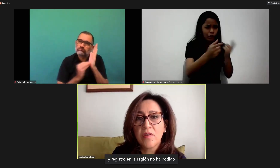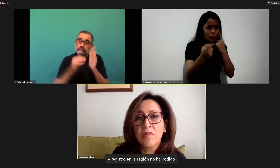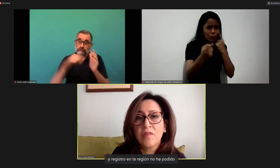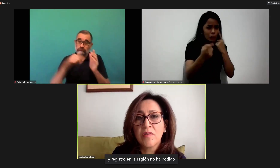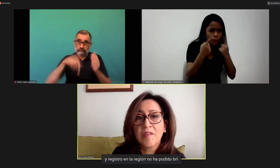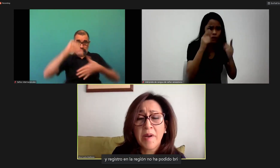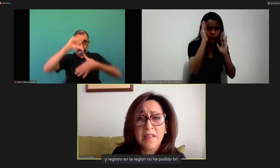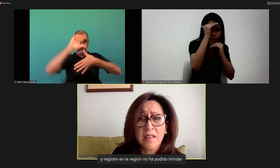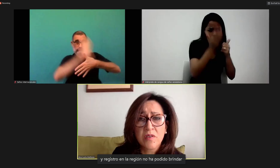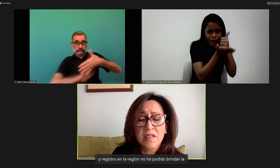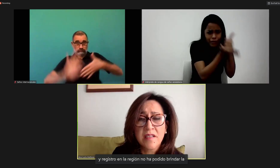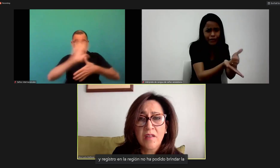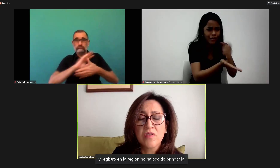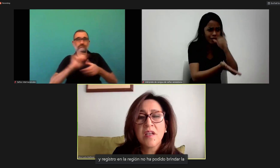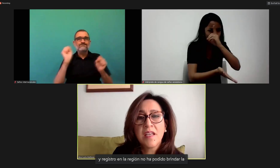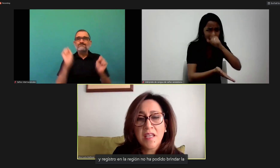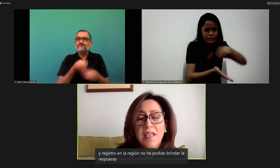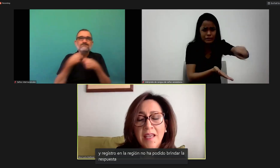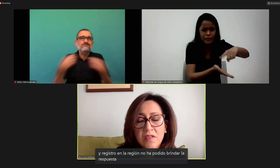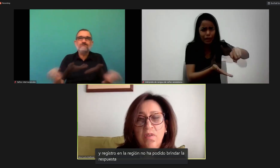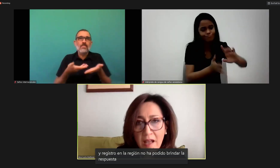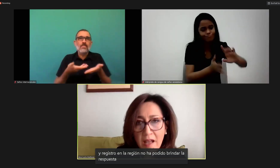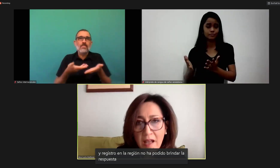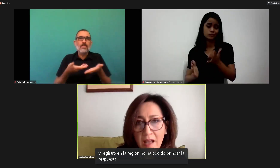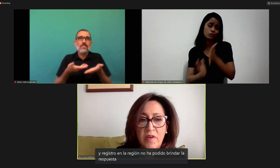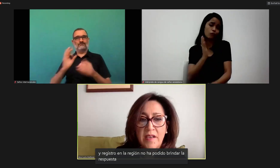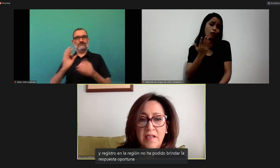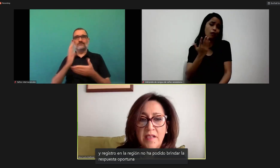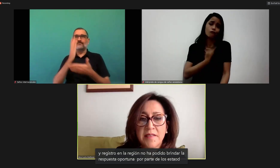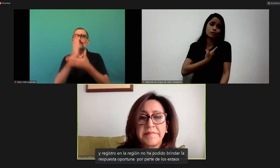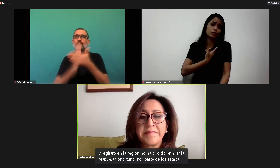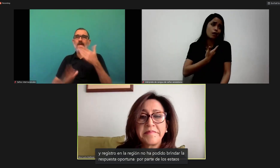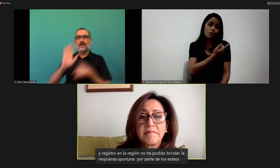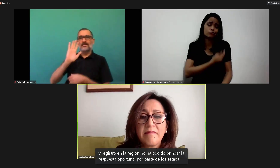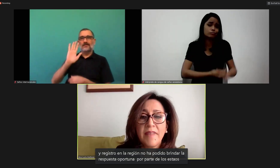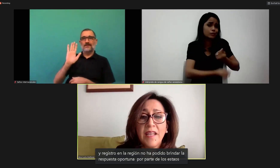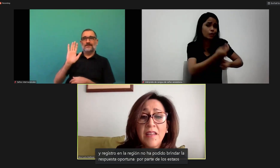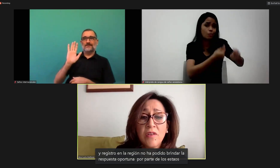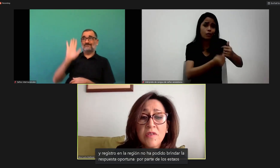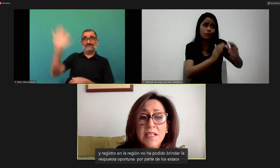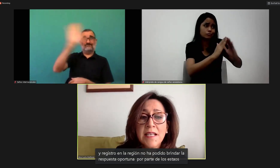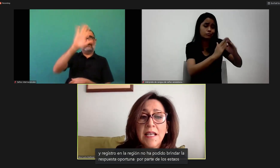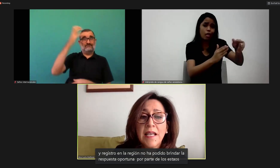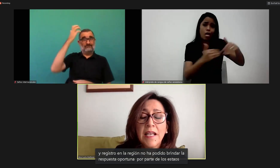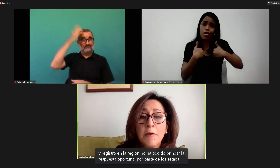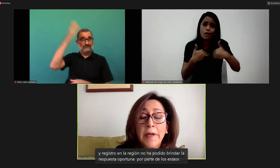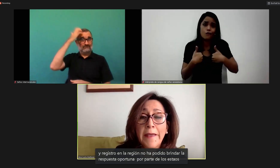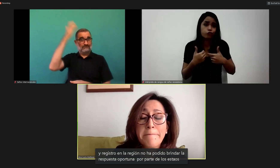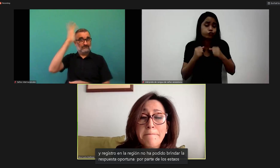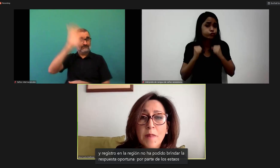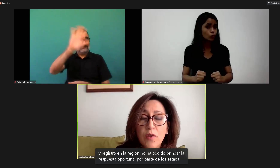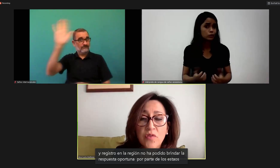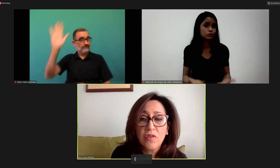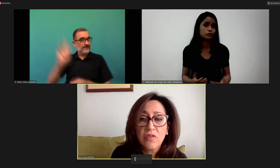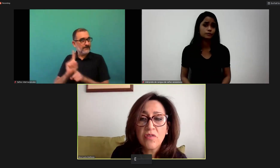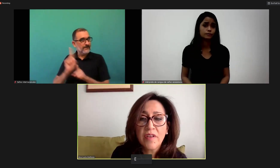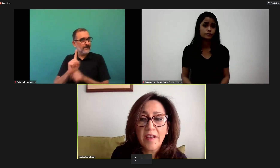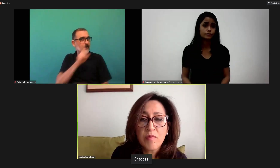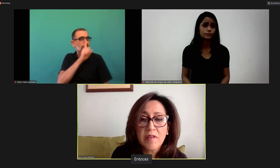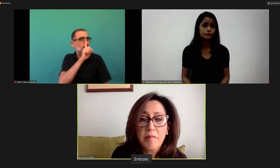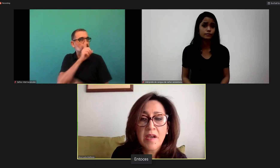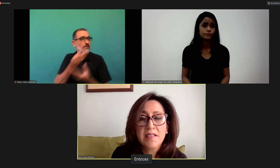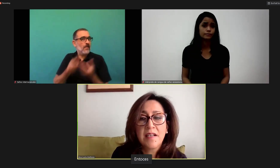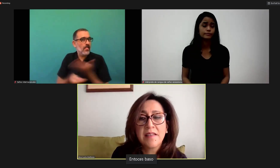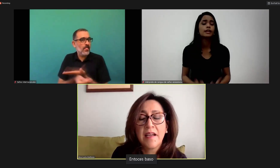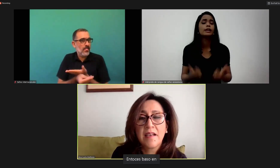en la región de parte de los estados y esto a los hogares. Entonces, lo que